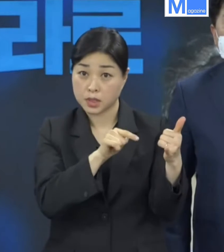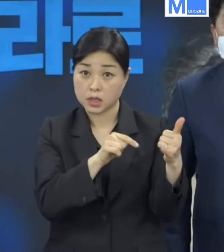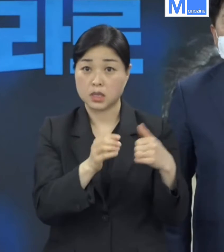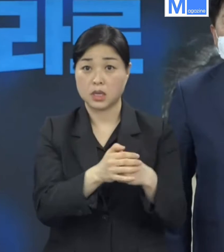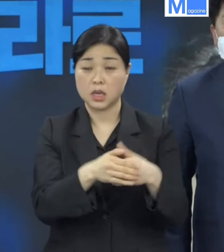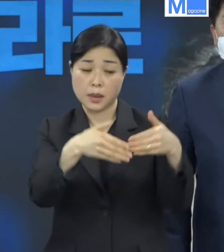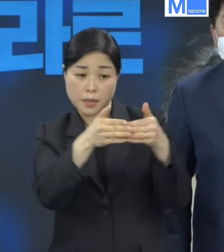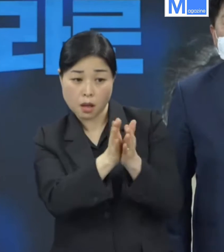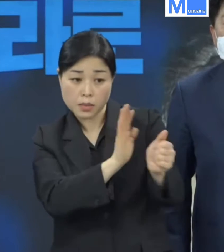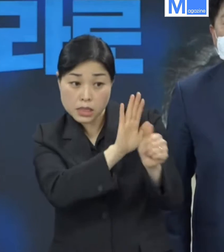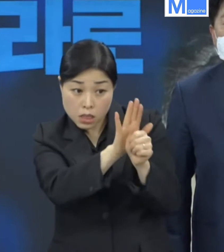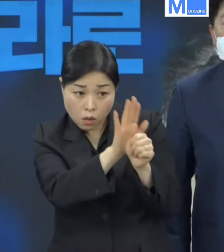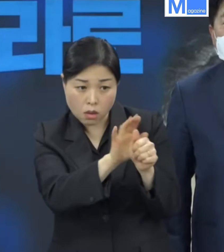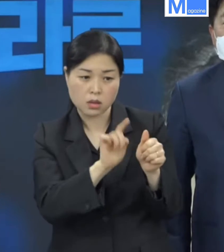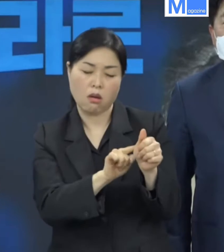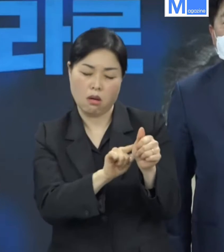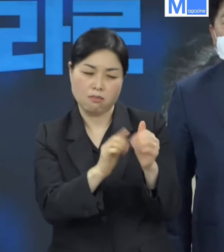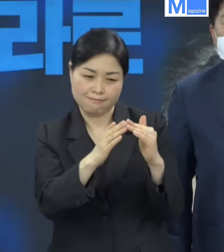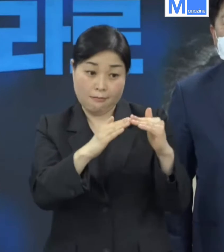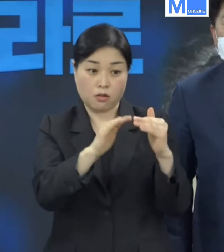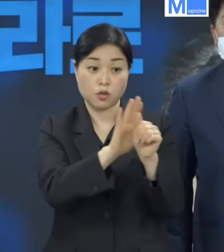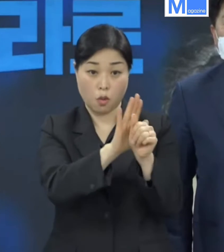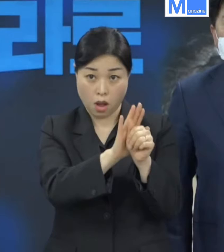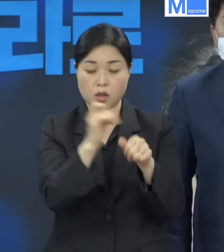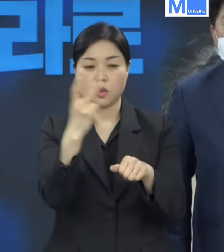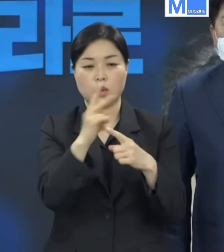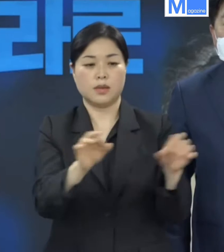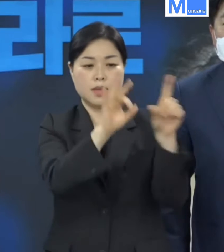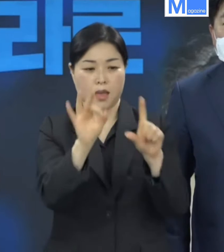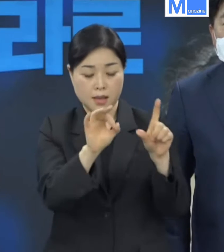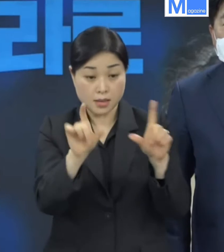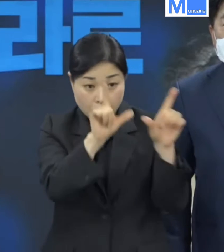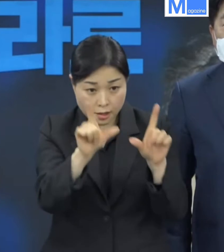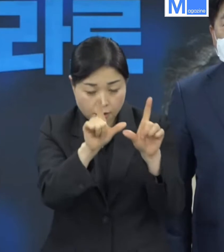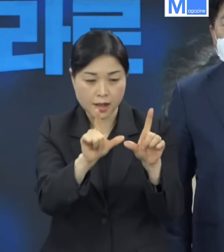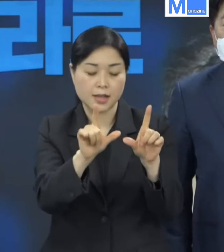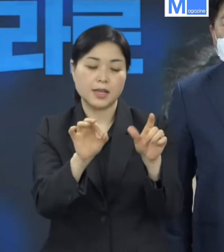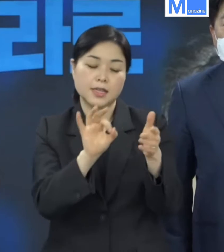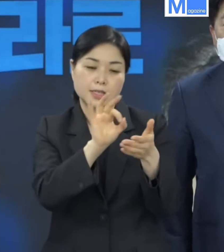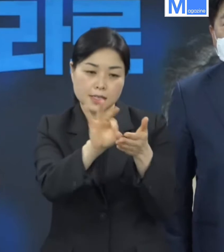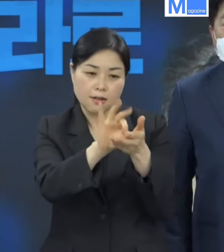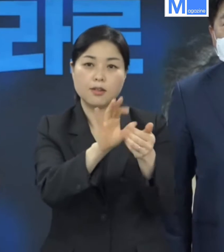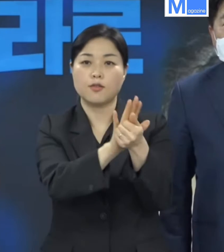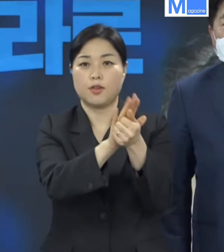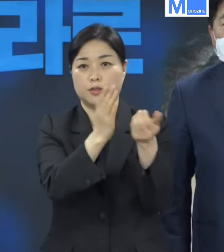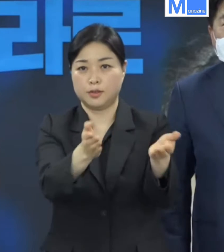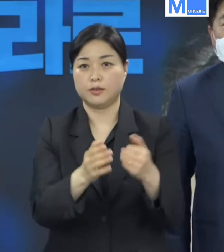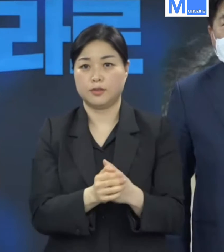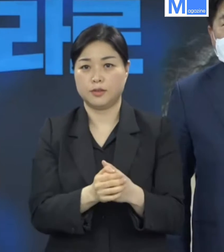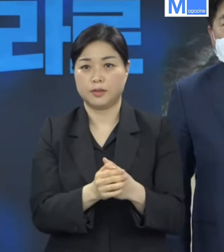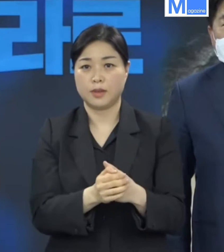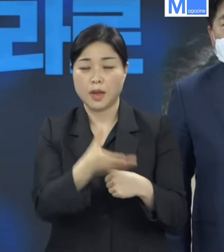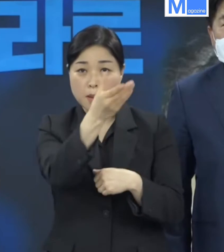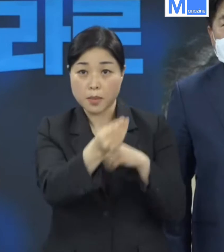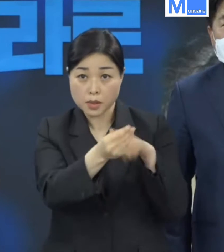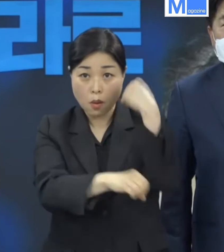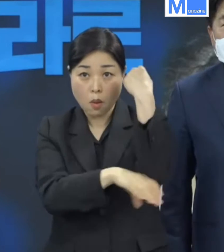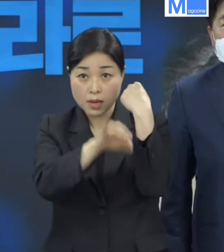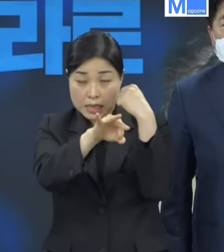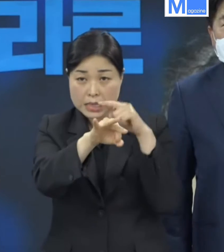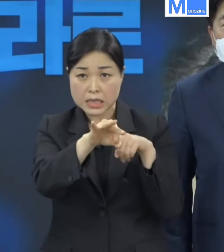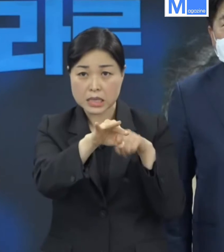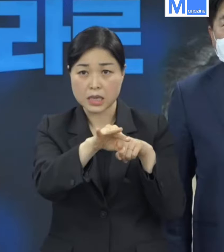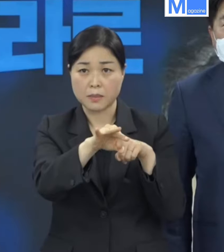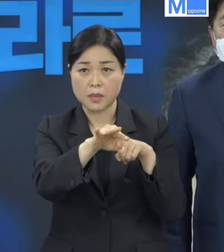폐업 지원을 확대하고 생계비 지원을 검토하겠습니다. 대출 원리금 일시상환, 신용불량 문제